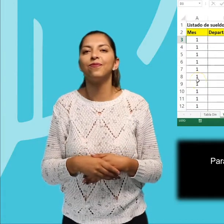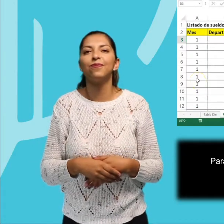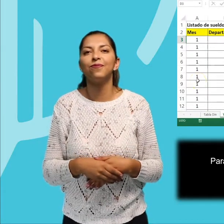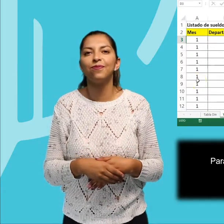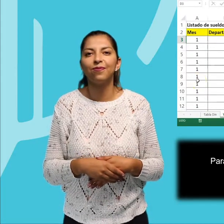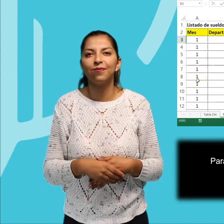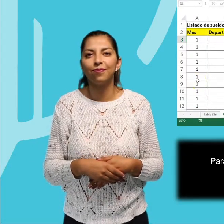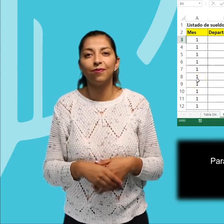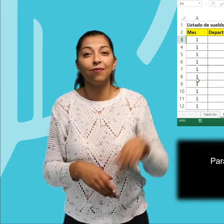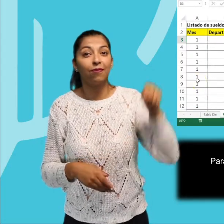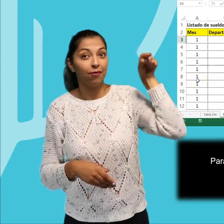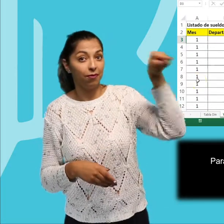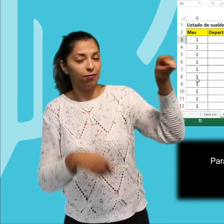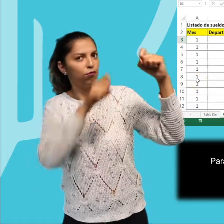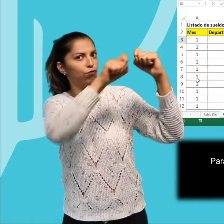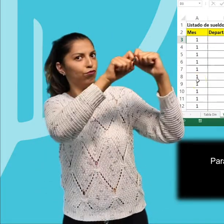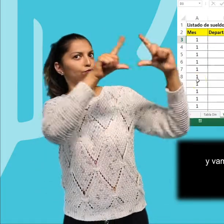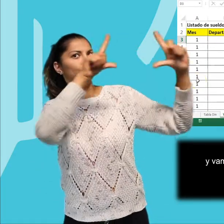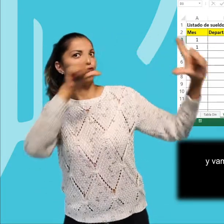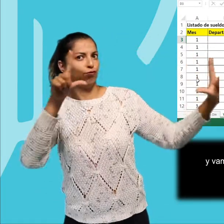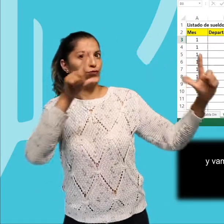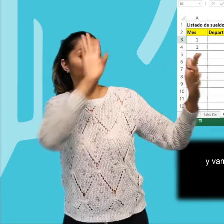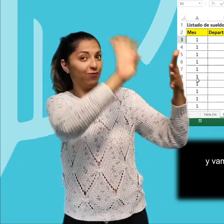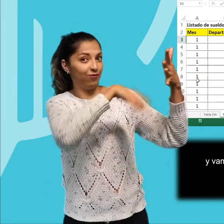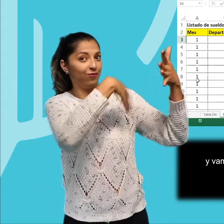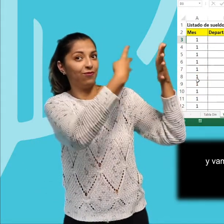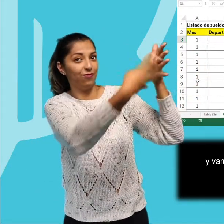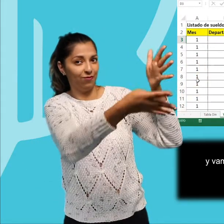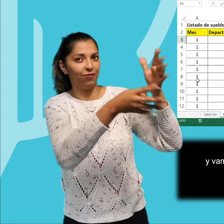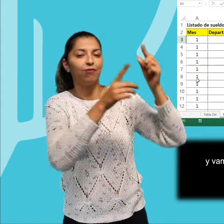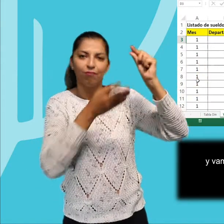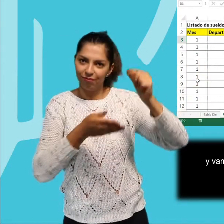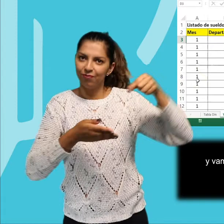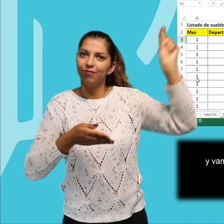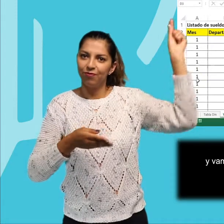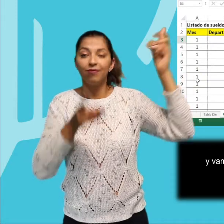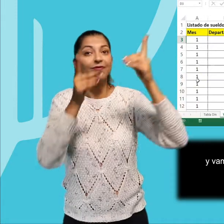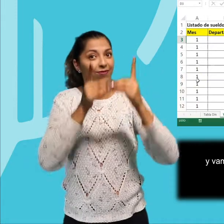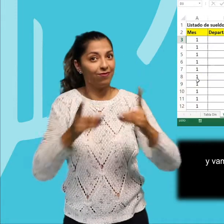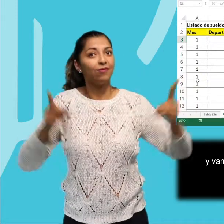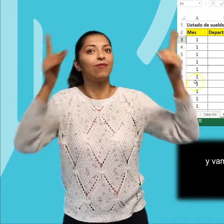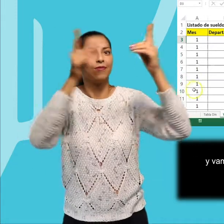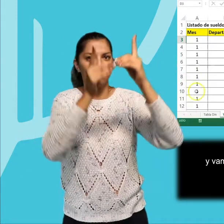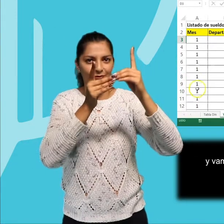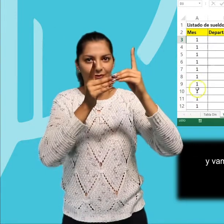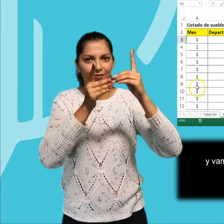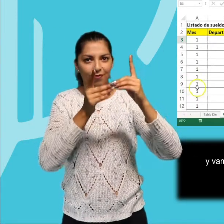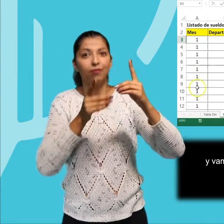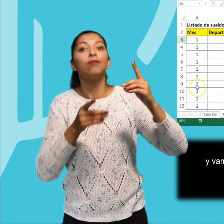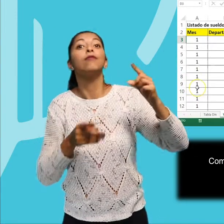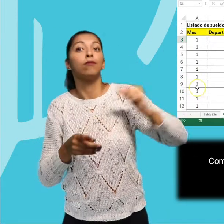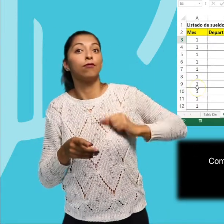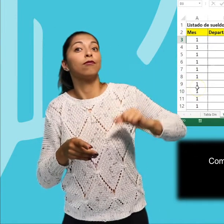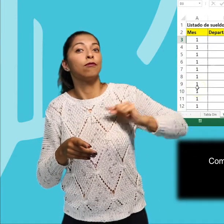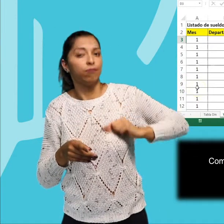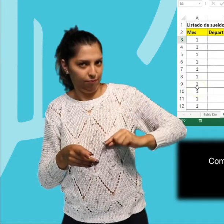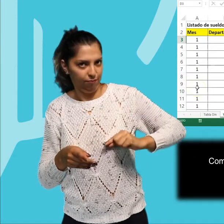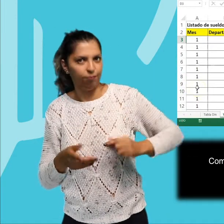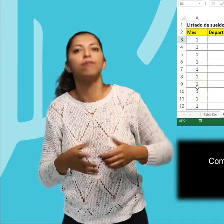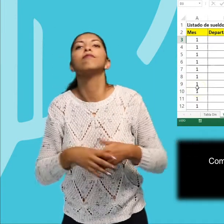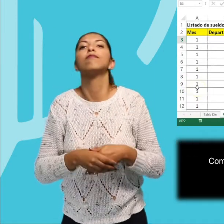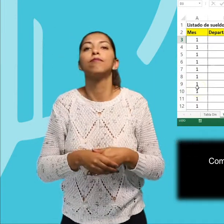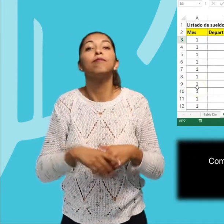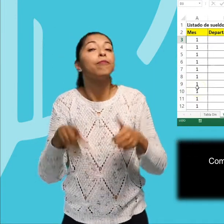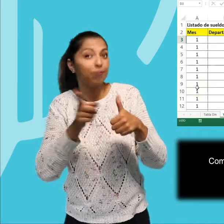utilizaremos la tabla que miramos en pantalla. Y vamos a validar el ingreso de los datos que corresponde a la columna sueldo. Como primer